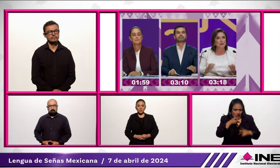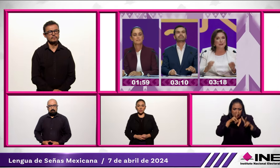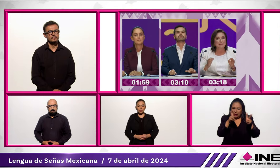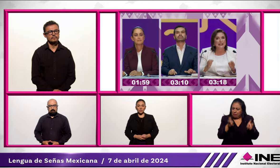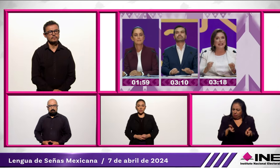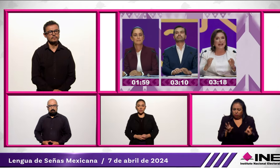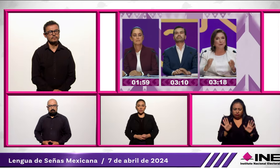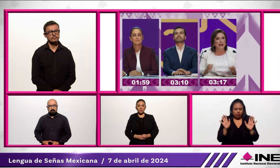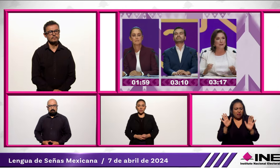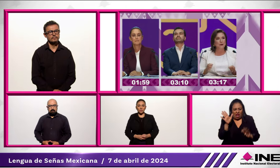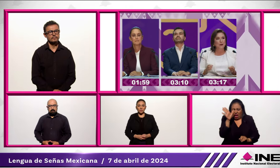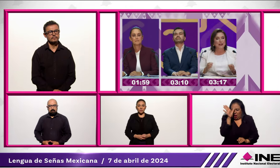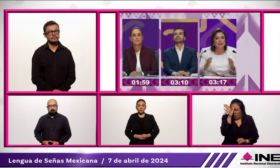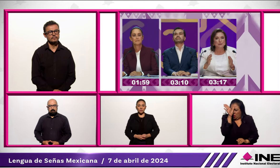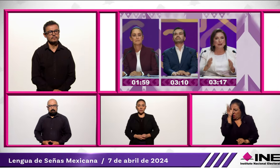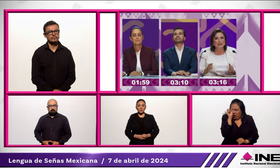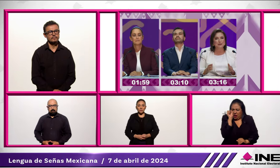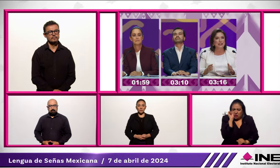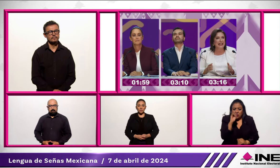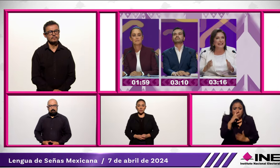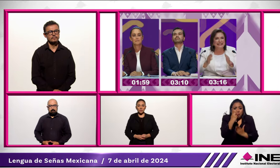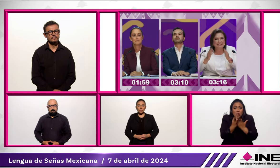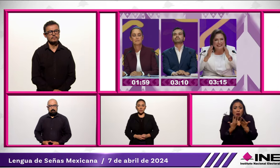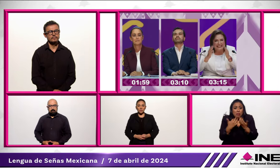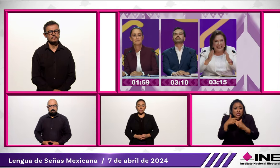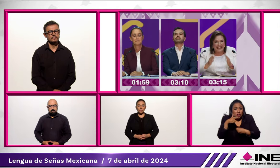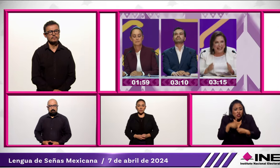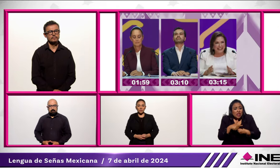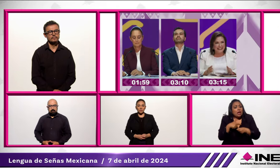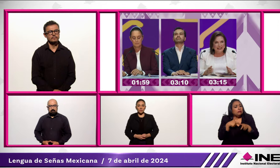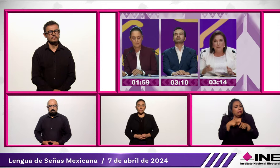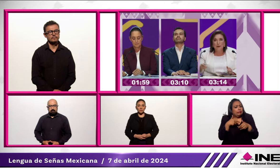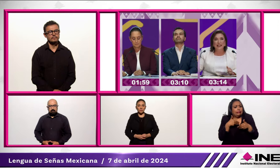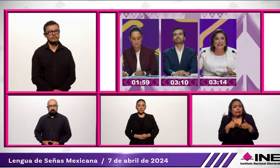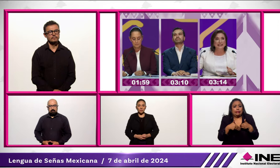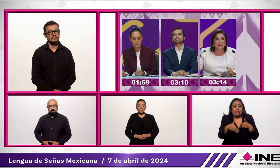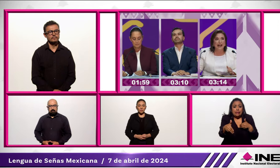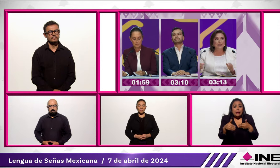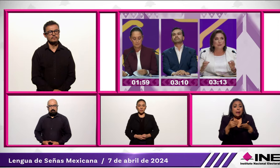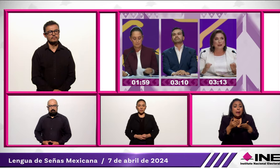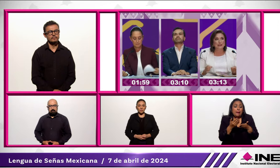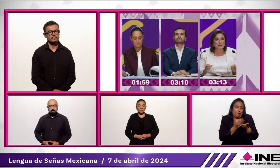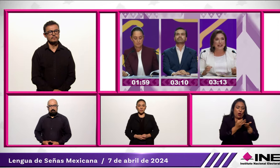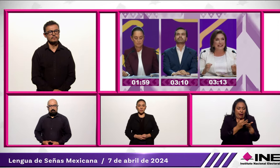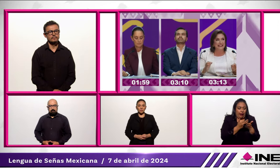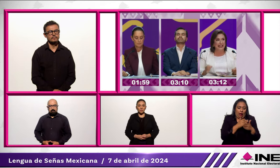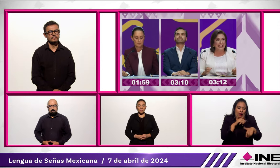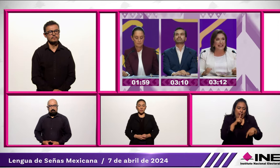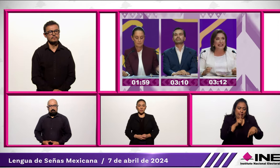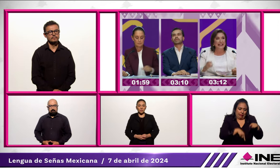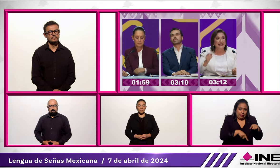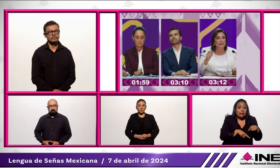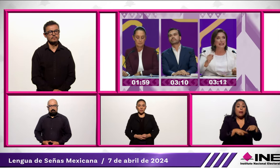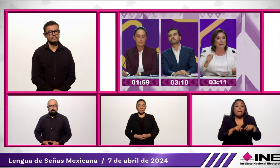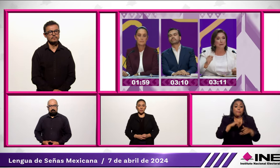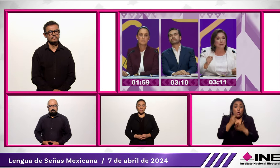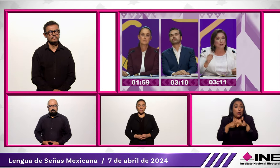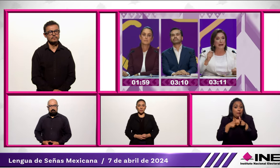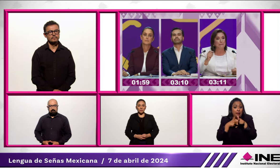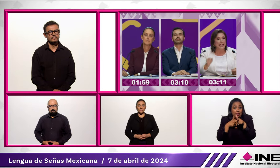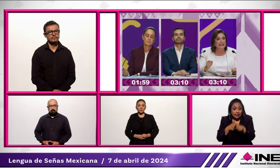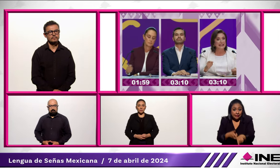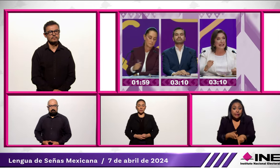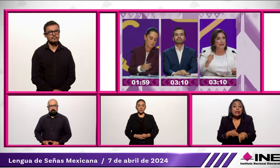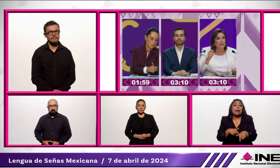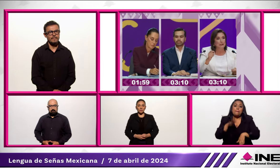estoy absolutamente de acuerdo. Los programas sociales seguirán. Morena se va, los programas sociales se quedan. Nada más que le vamos a